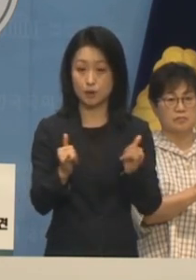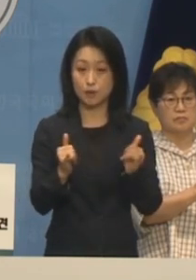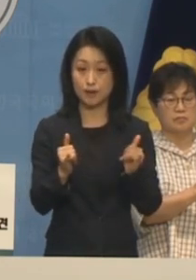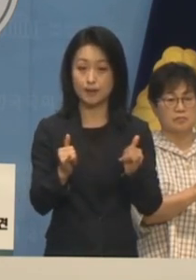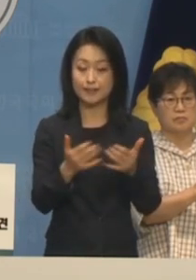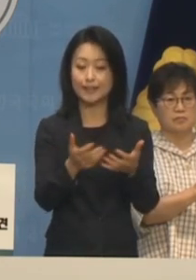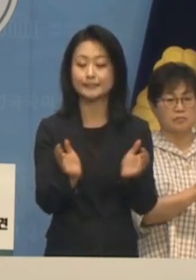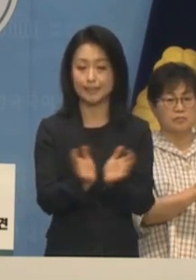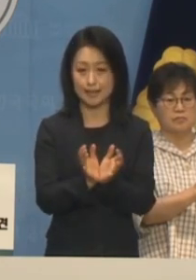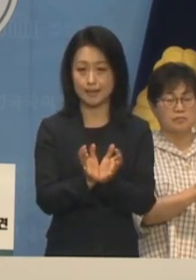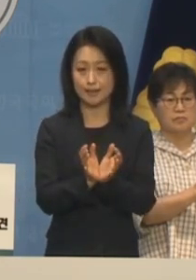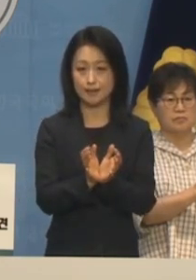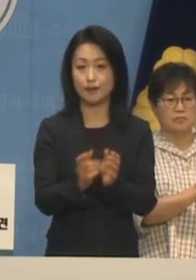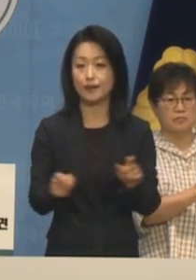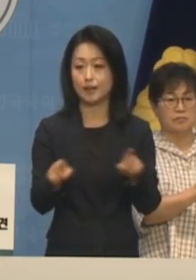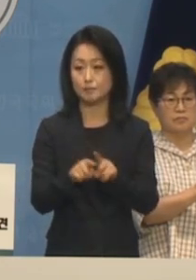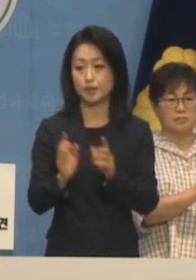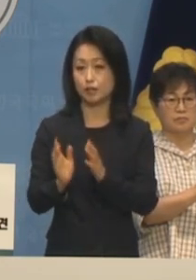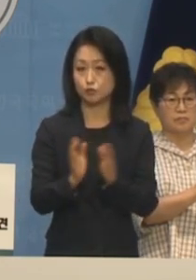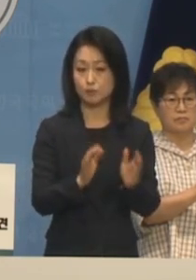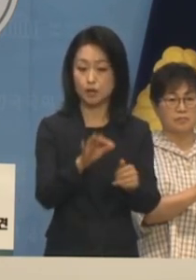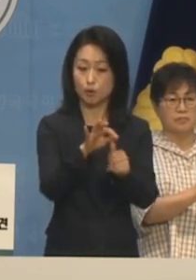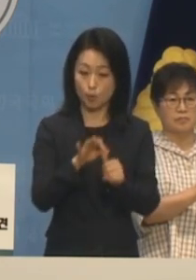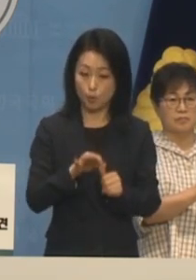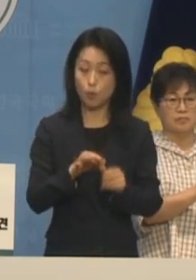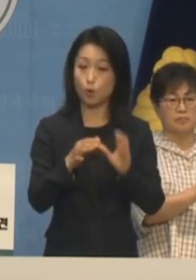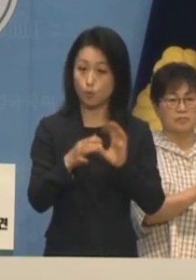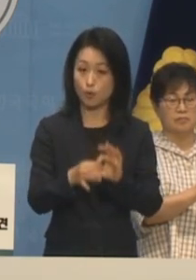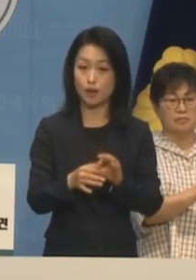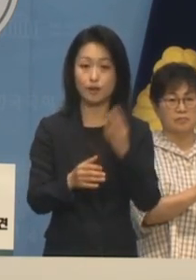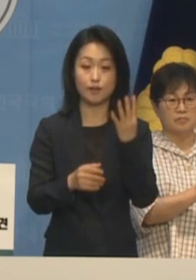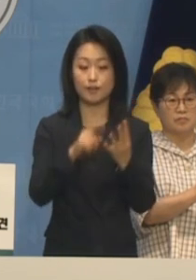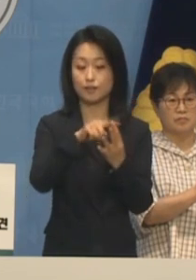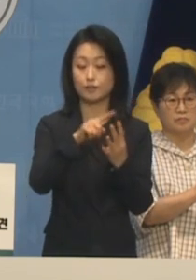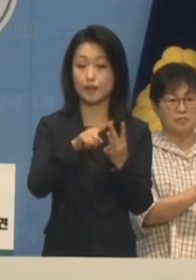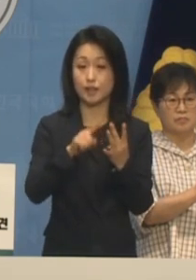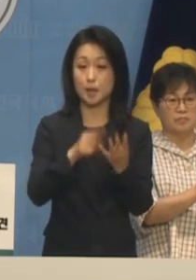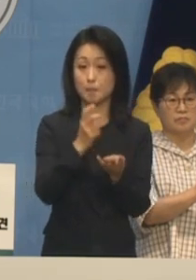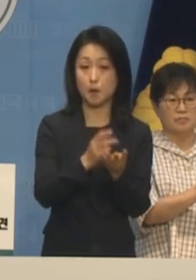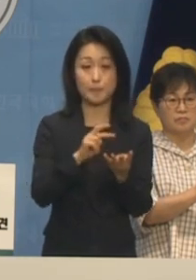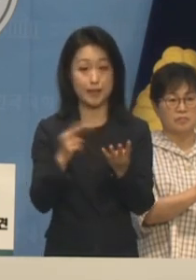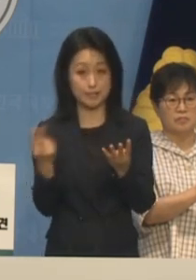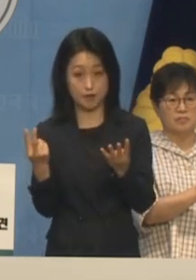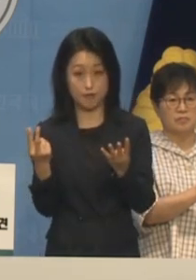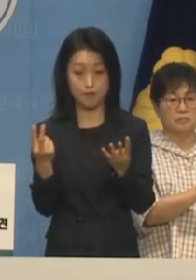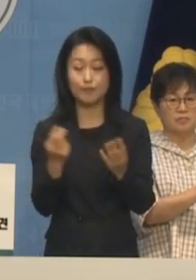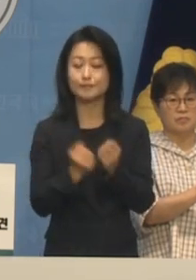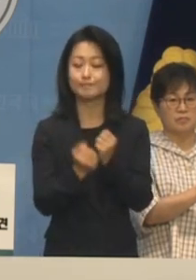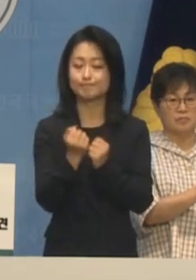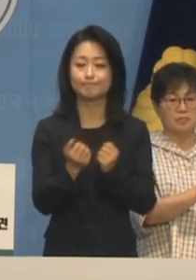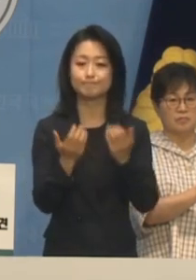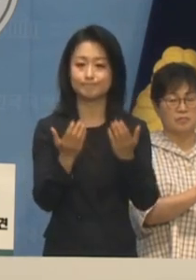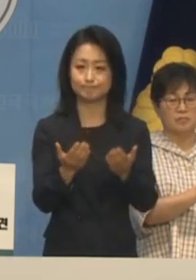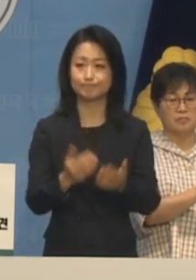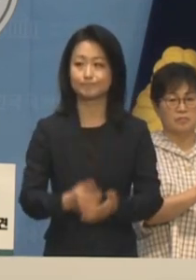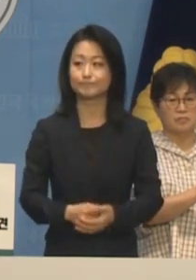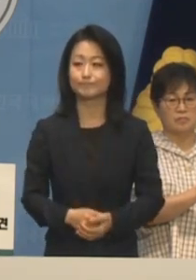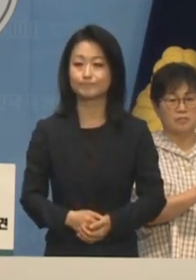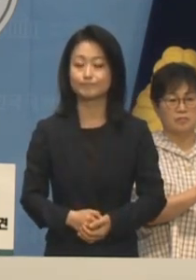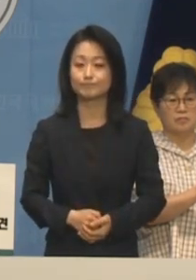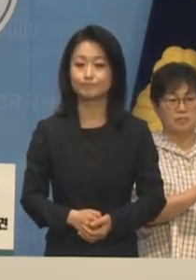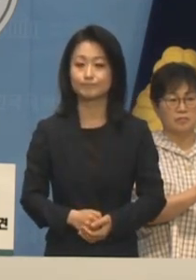준비한 가사 노동자 고용 개선을 위한 4건의 법률 개정안을 오늘 기자회견을 통해서 발표하고자